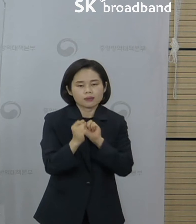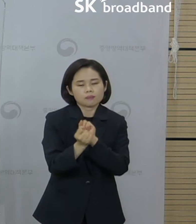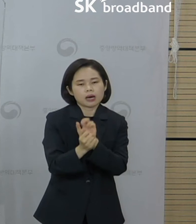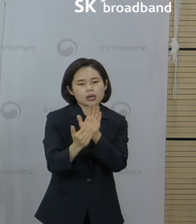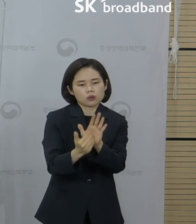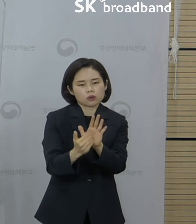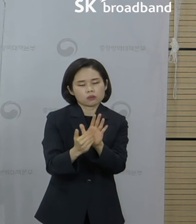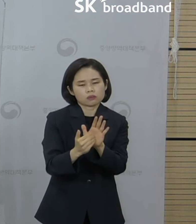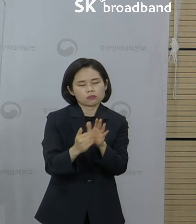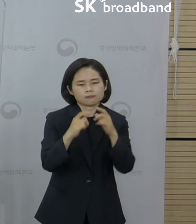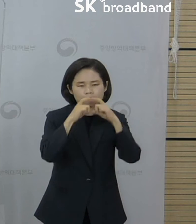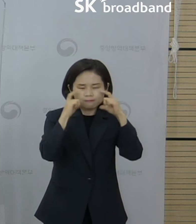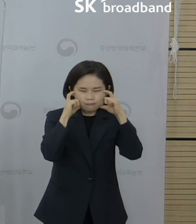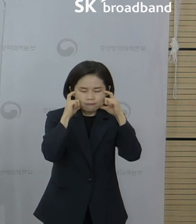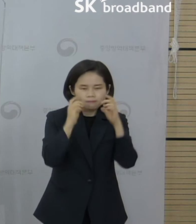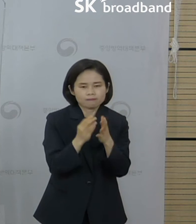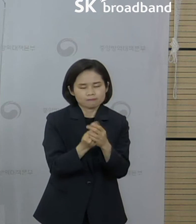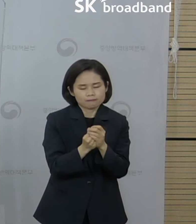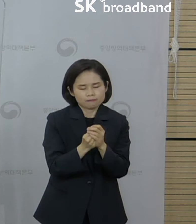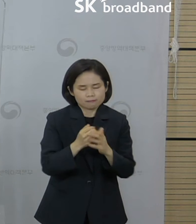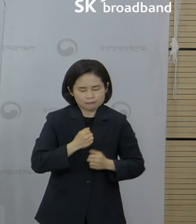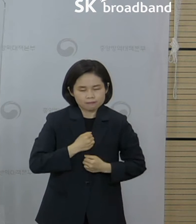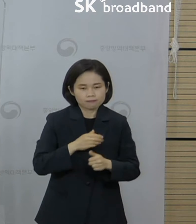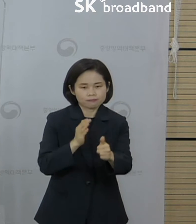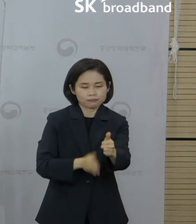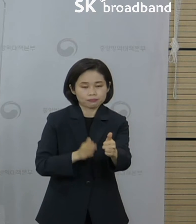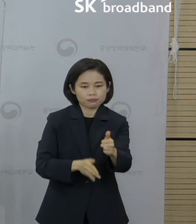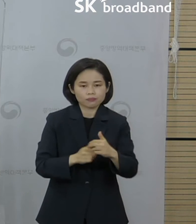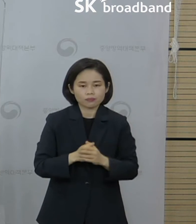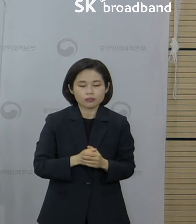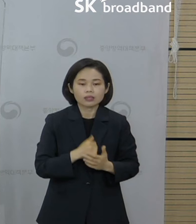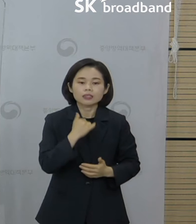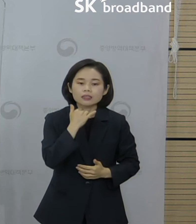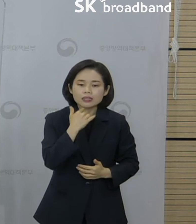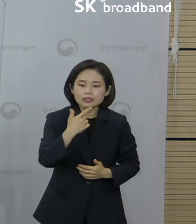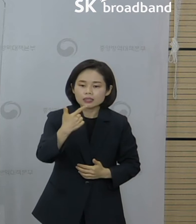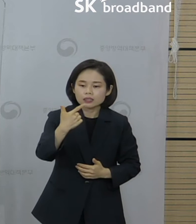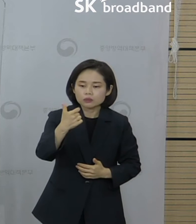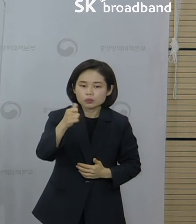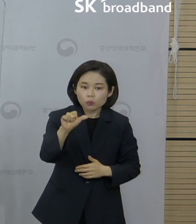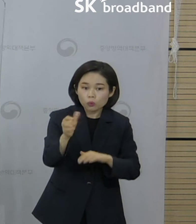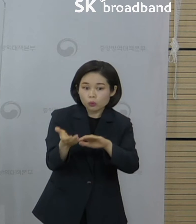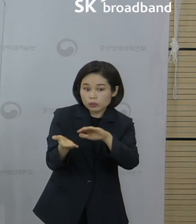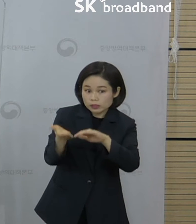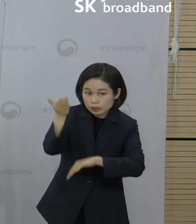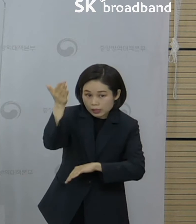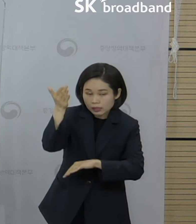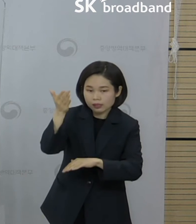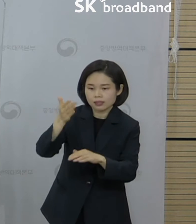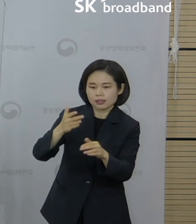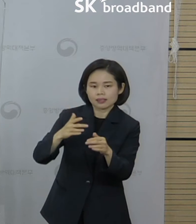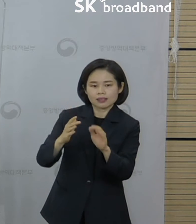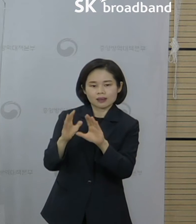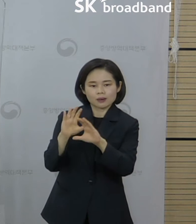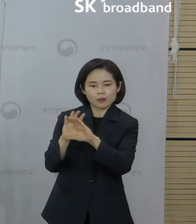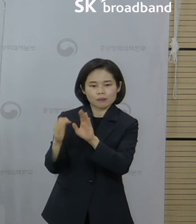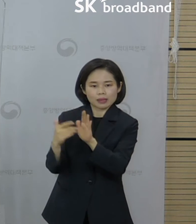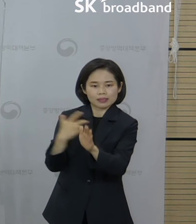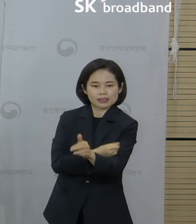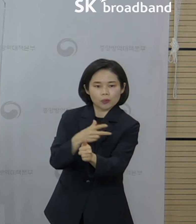준수입니다. 1차적으로 최소한 65세 이상의 고위험군에 대한 예방접종이 완료가